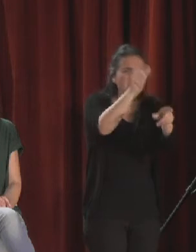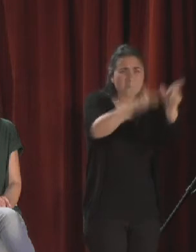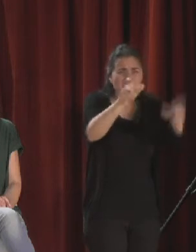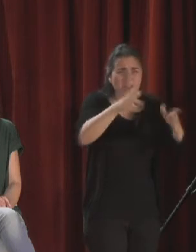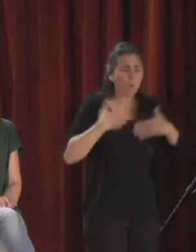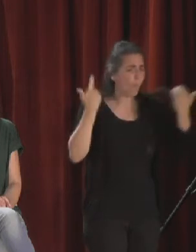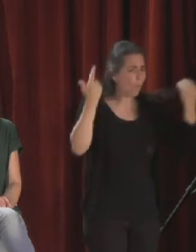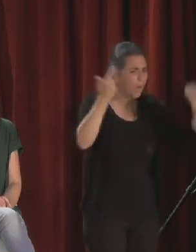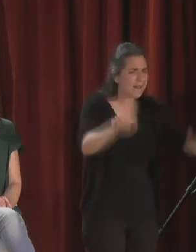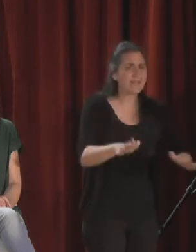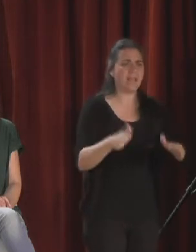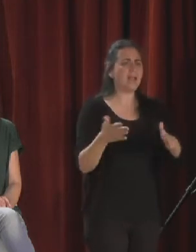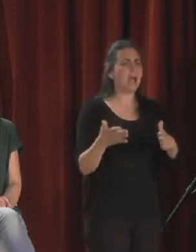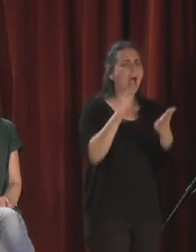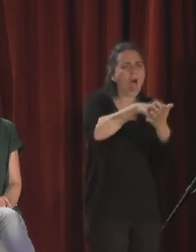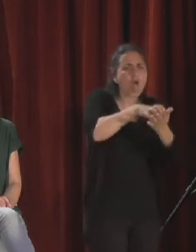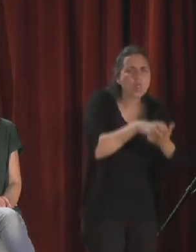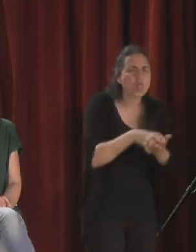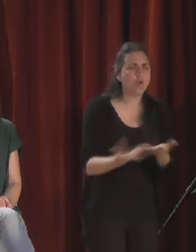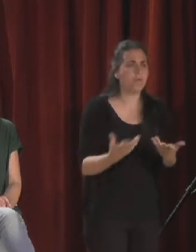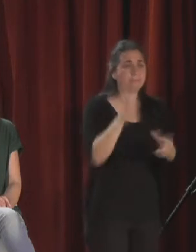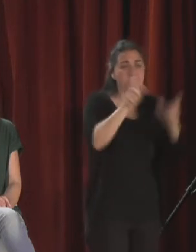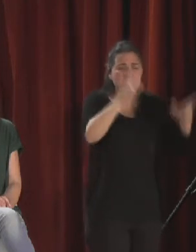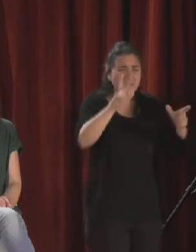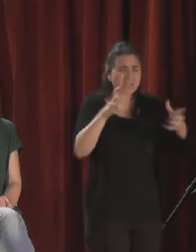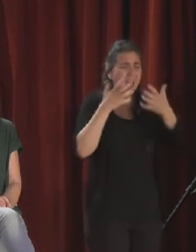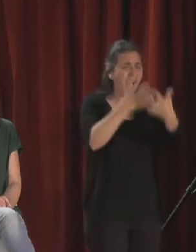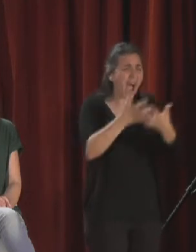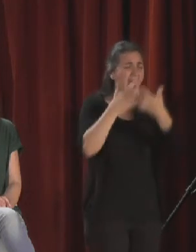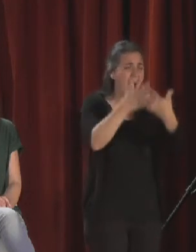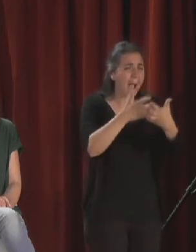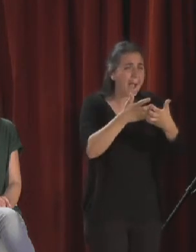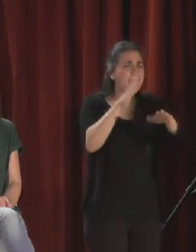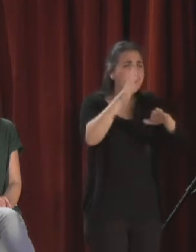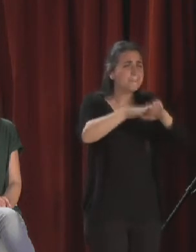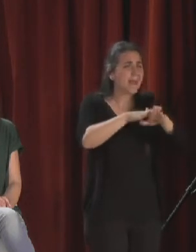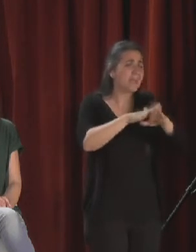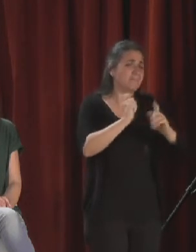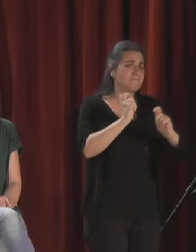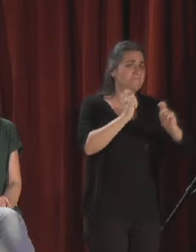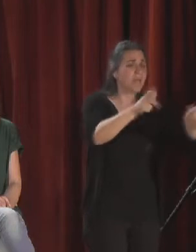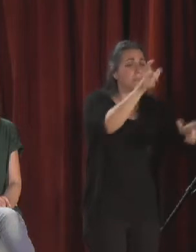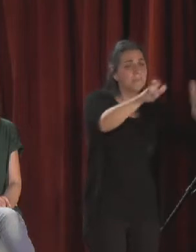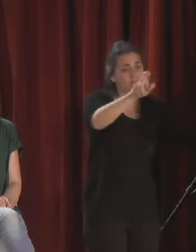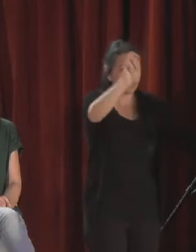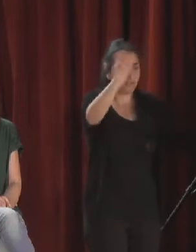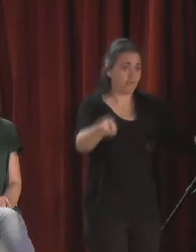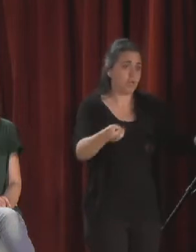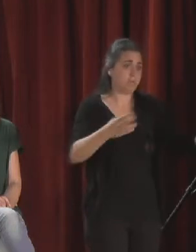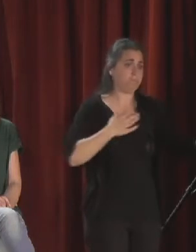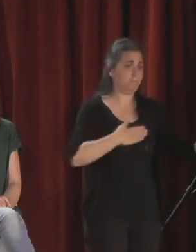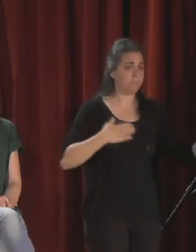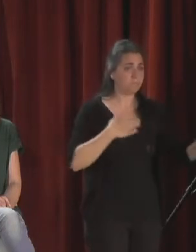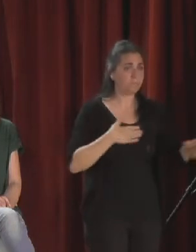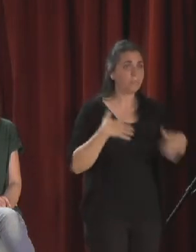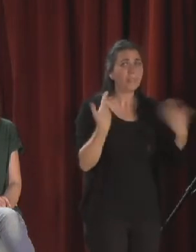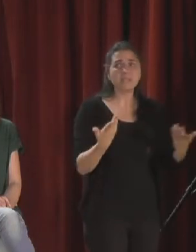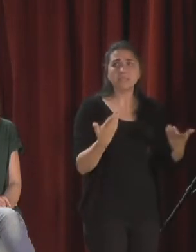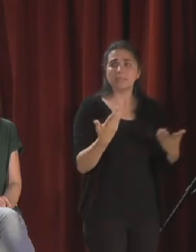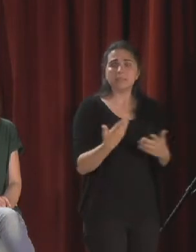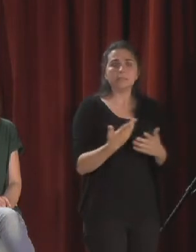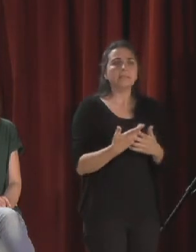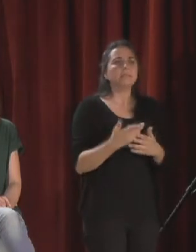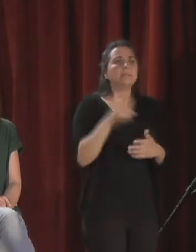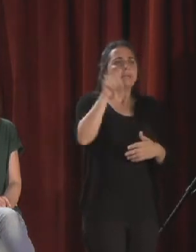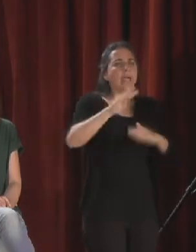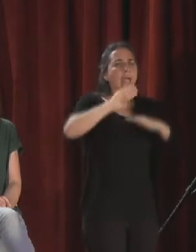inquedanzas, a toda a xente que está a loitar por outra xente. En esta campaña, nos en Marea imos combinar diversas